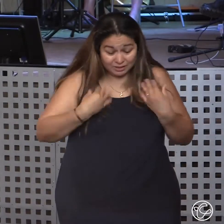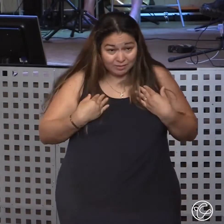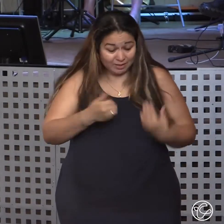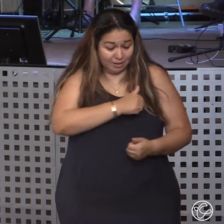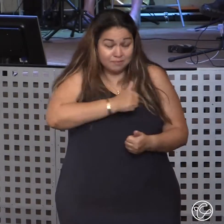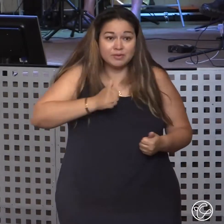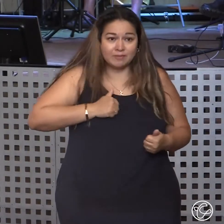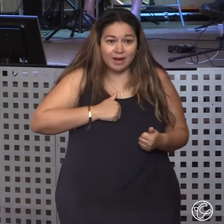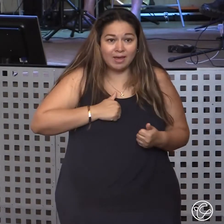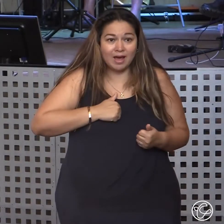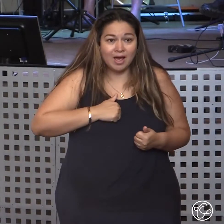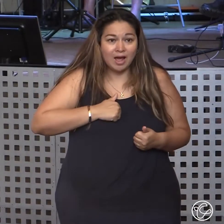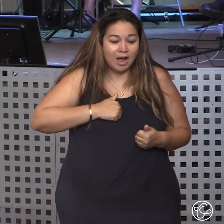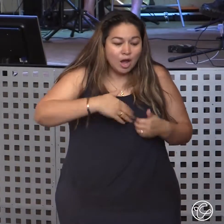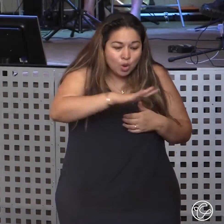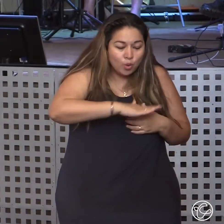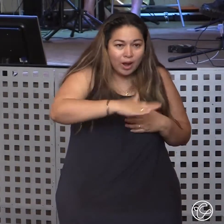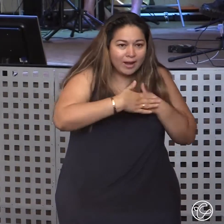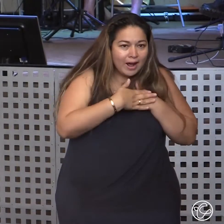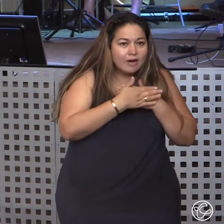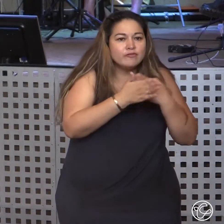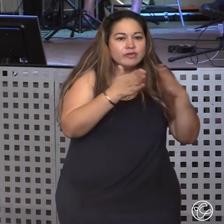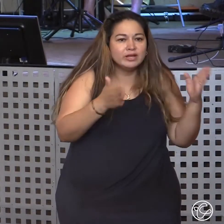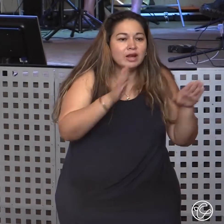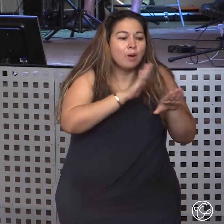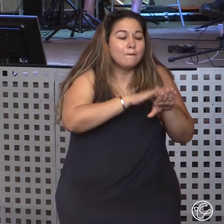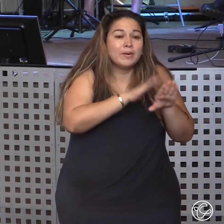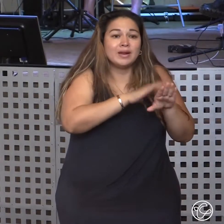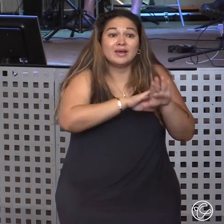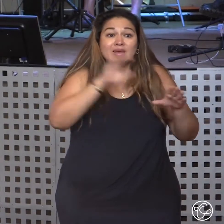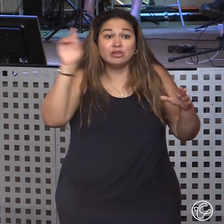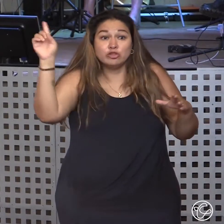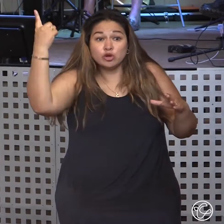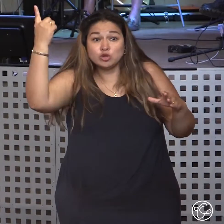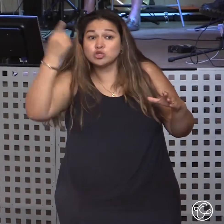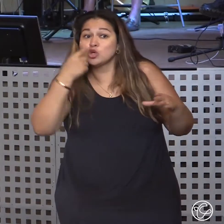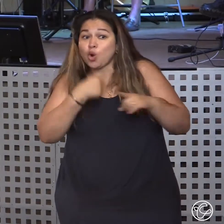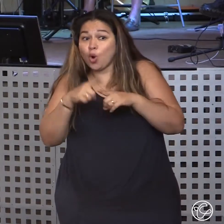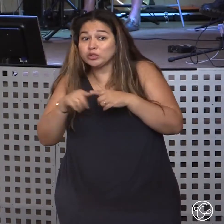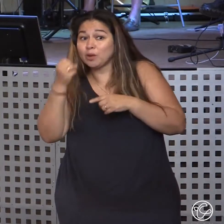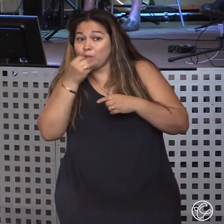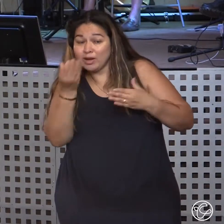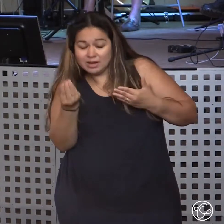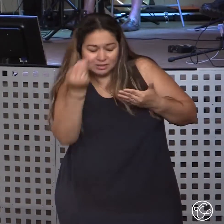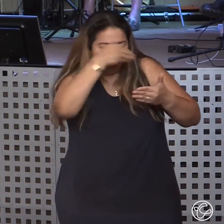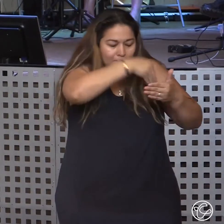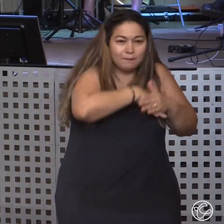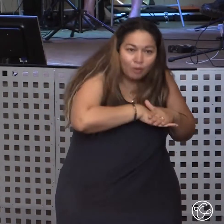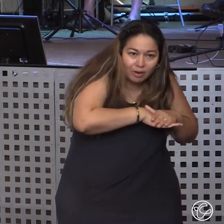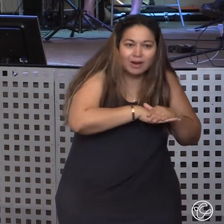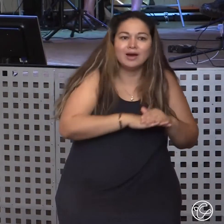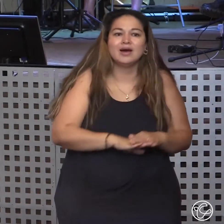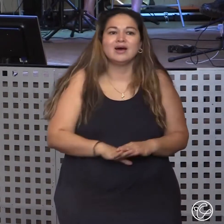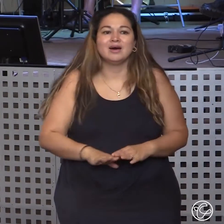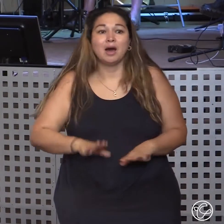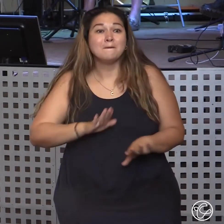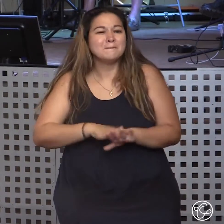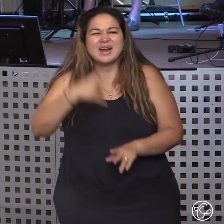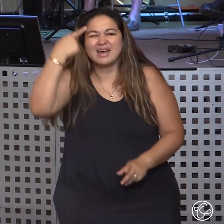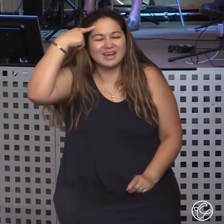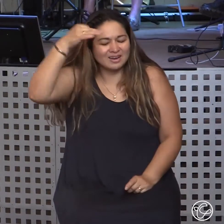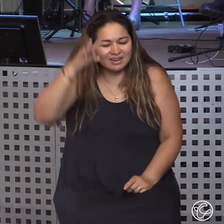Dios, que va a dar mucho más abundantemente de lo que somos capaces de pensar, incluso de creer,